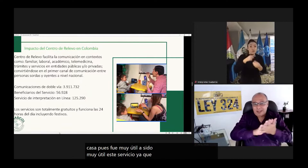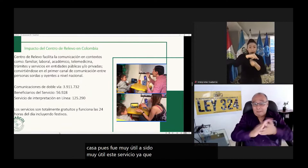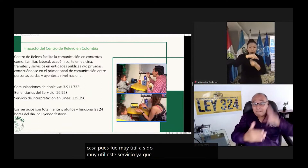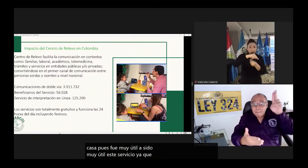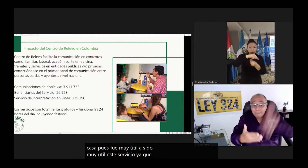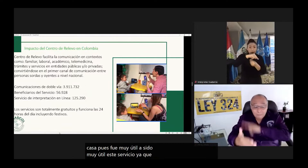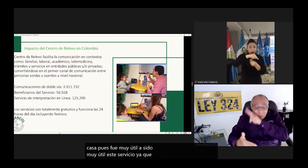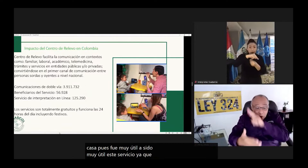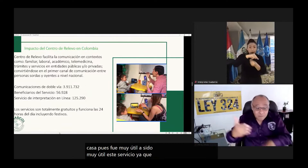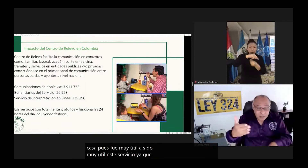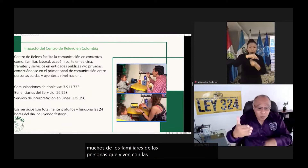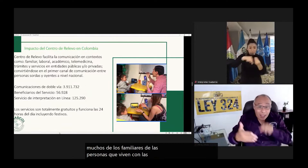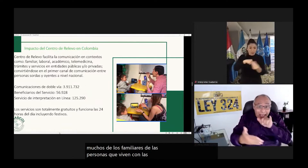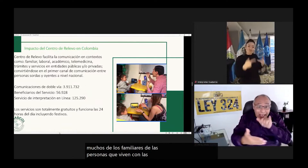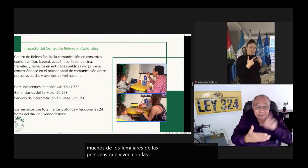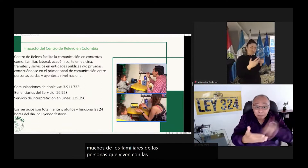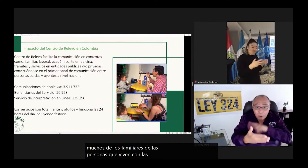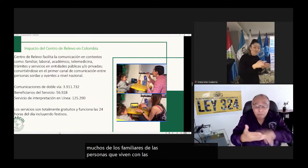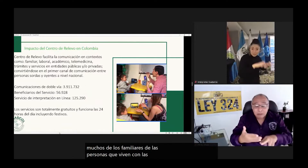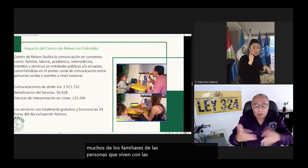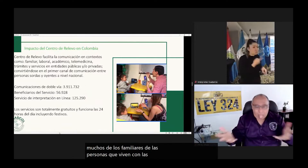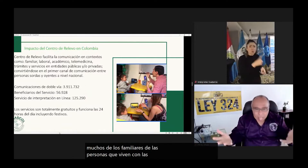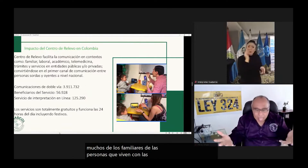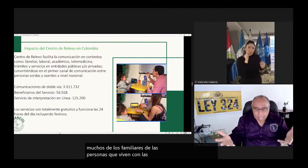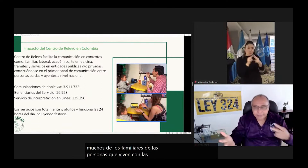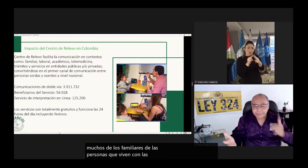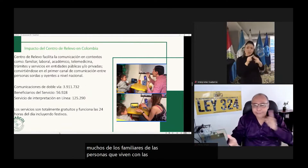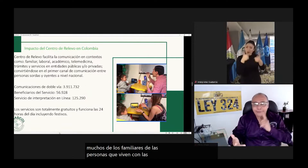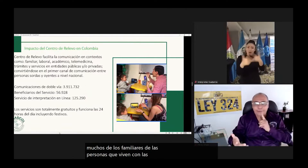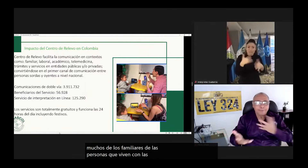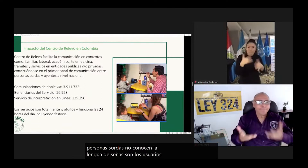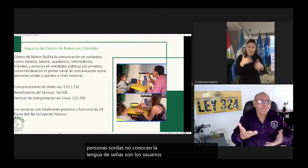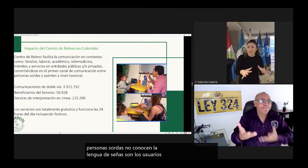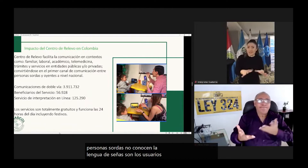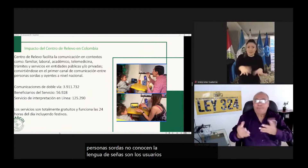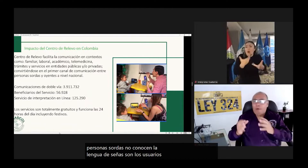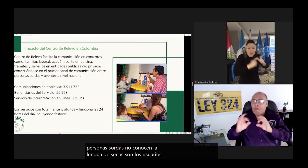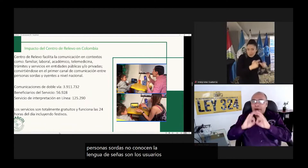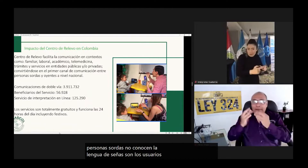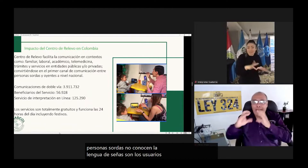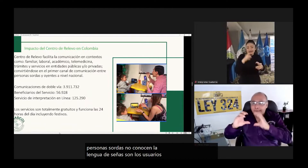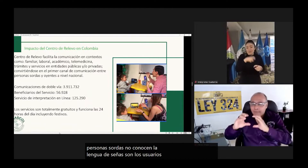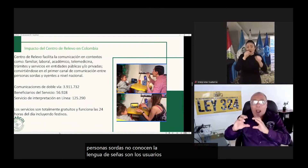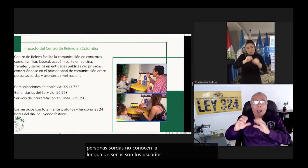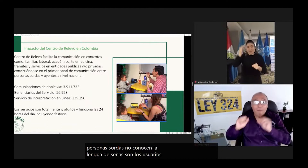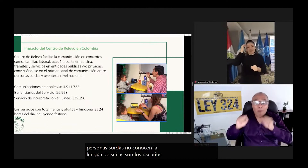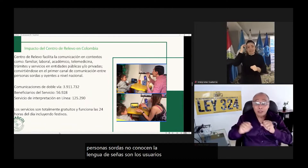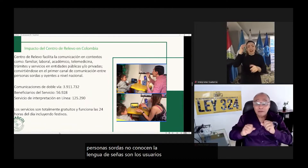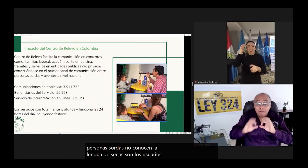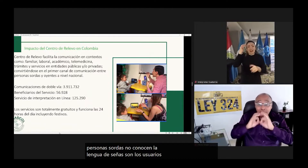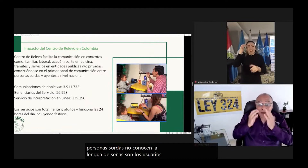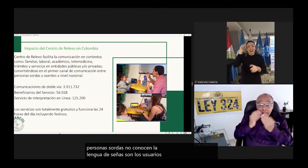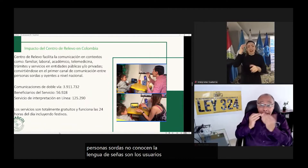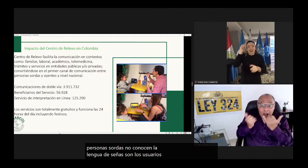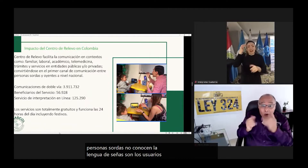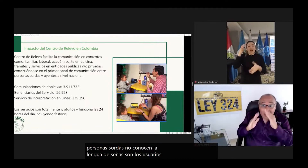con las personas sordas no conocen la lengua de señas o no son usuarios de la lengua de señas. Y esto pues debido también a una prohibición previa